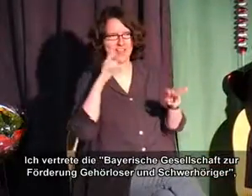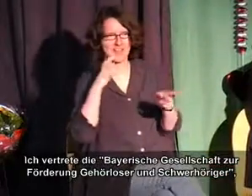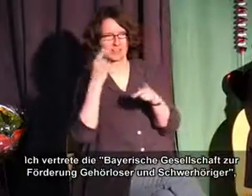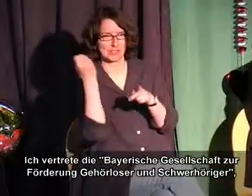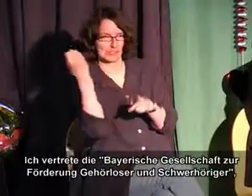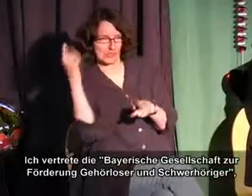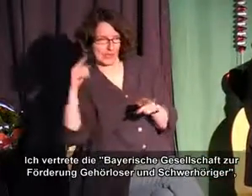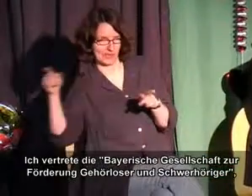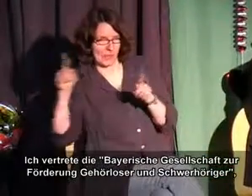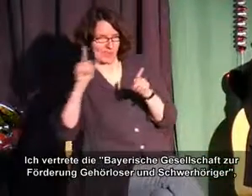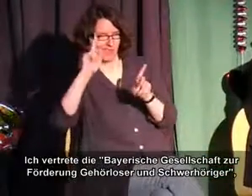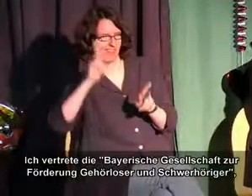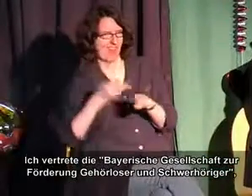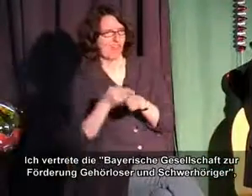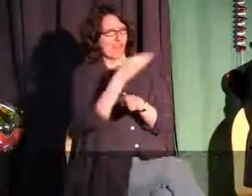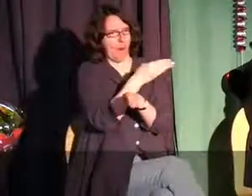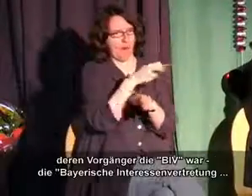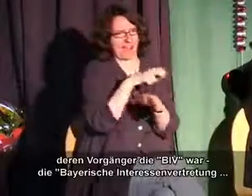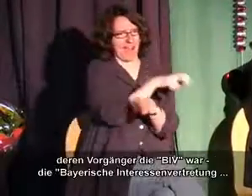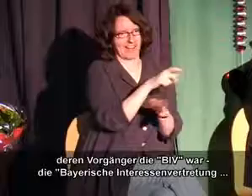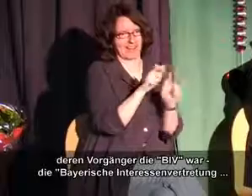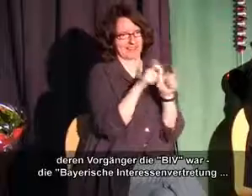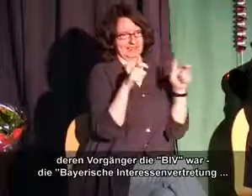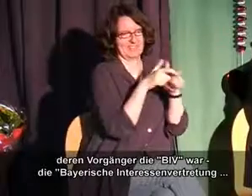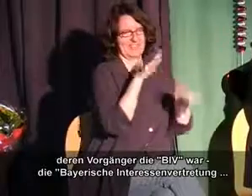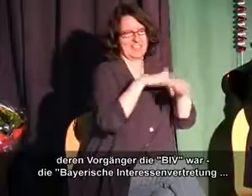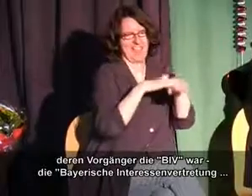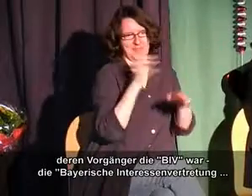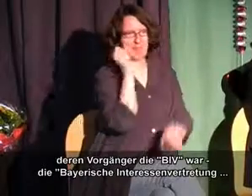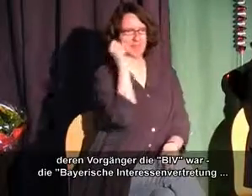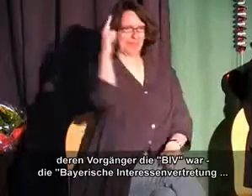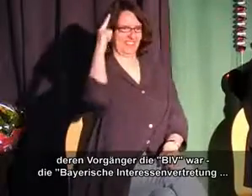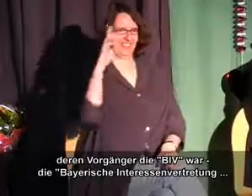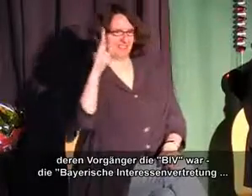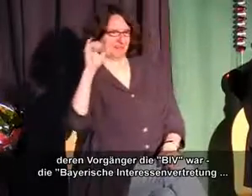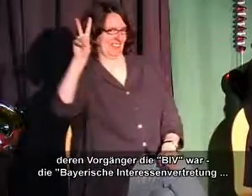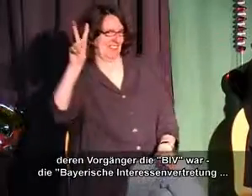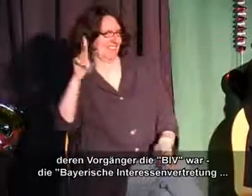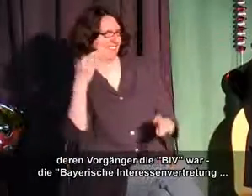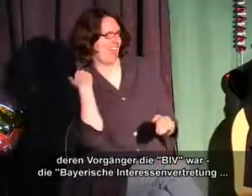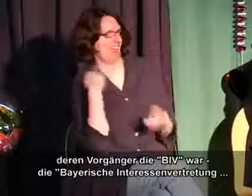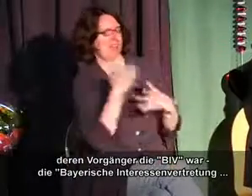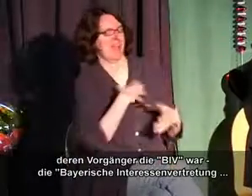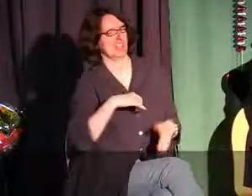Bayerische Gesellschaft zur Förderung Gehörloser und Schwerhöriger, deren Vorgänger die BIV war, die Bayerische